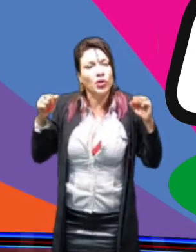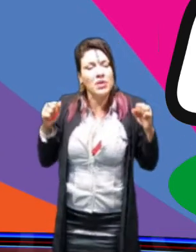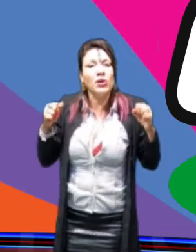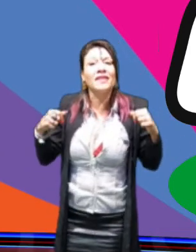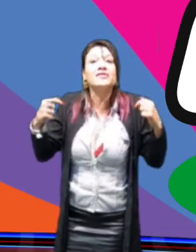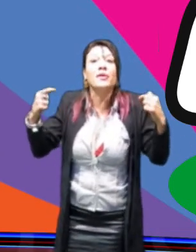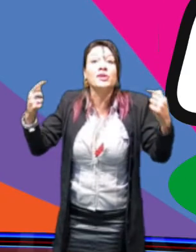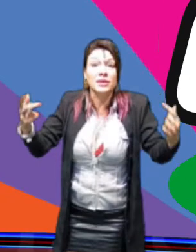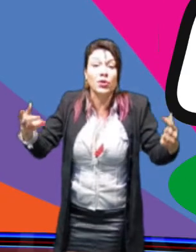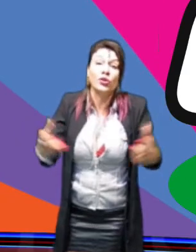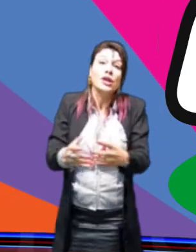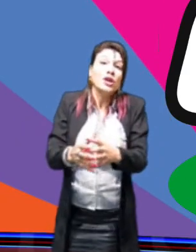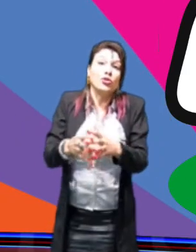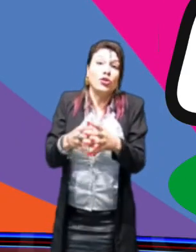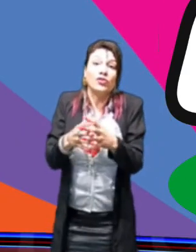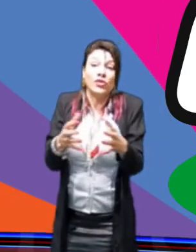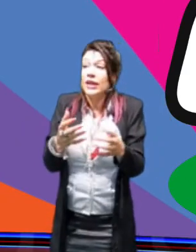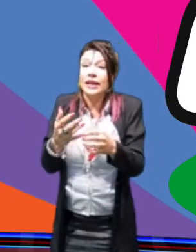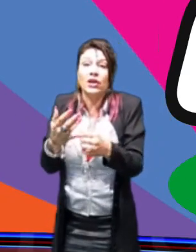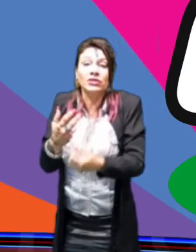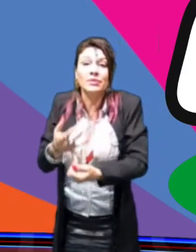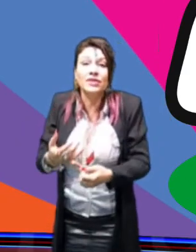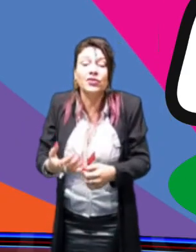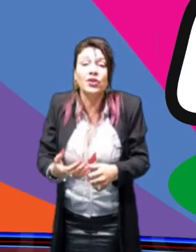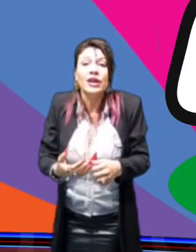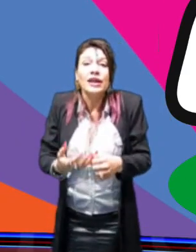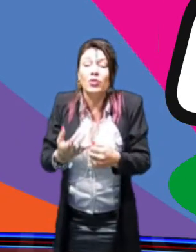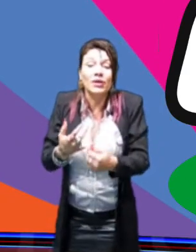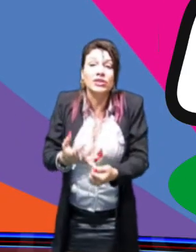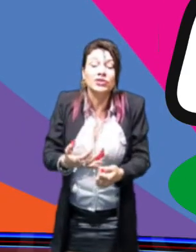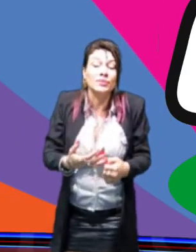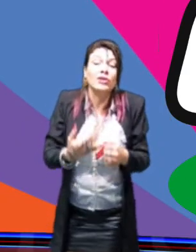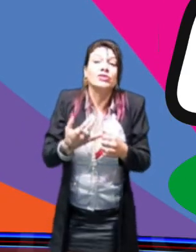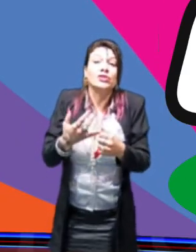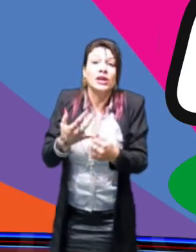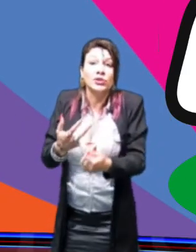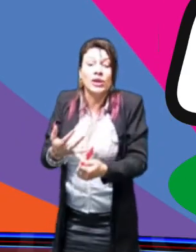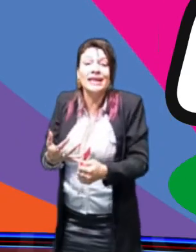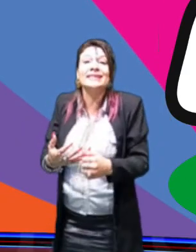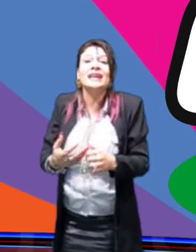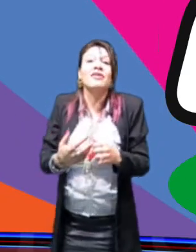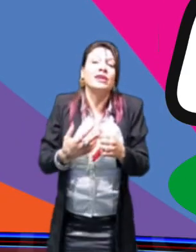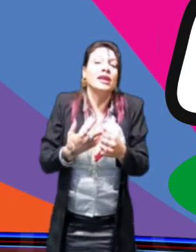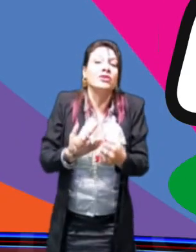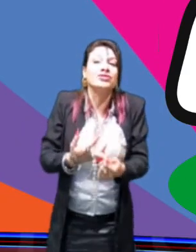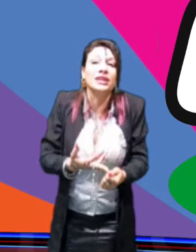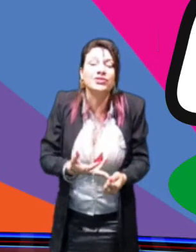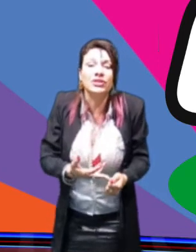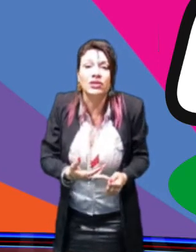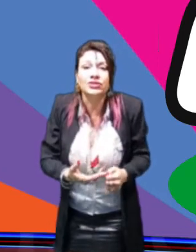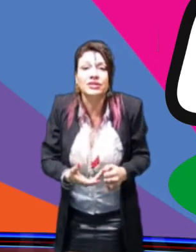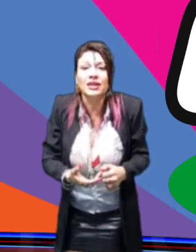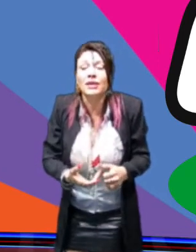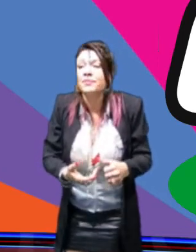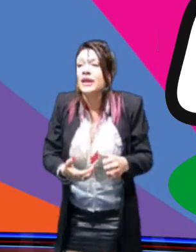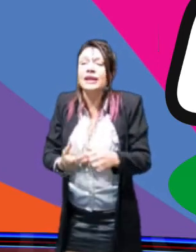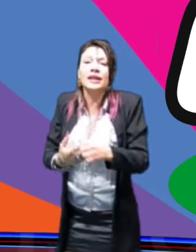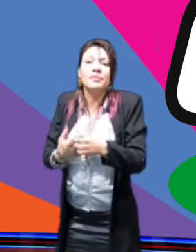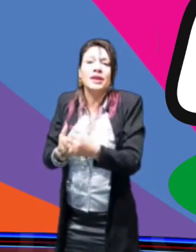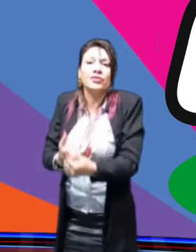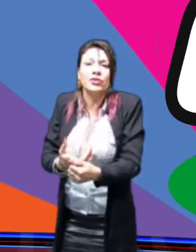mismos la desfavorecemos con todo lo que son la contaminación, los malos tratos a la naturaleza, la falta de consideración al ecosistema,